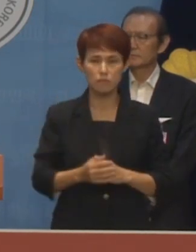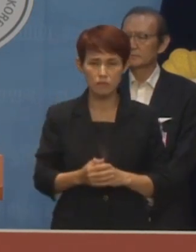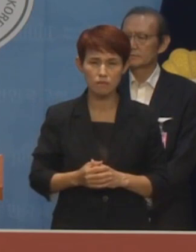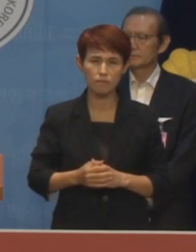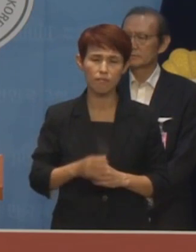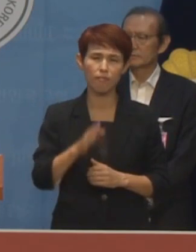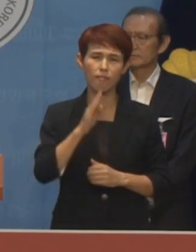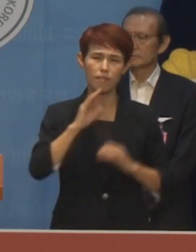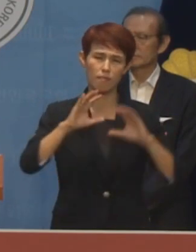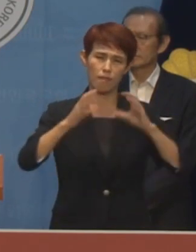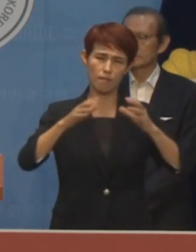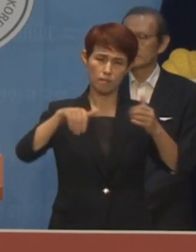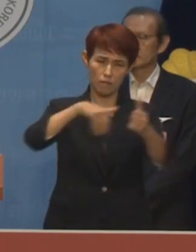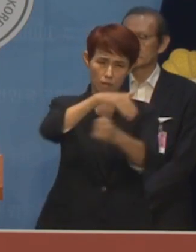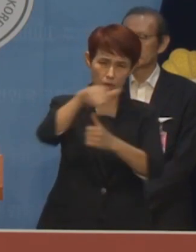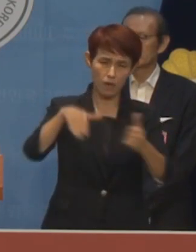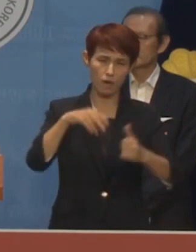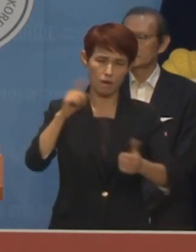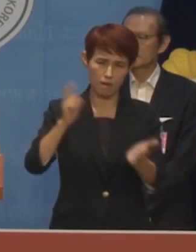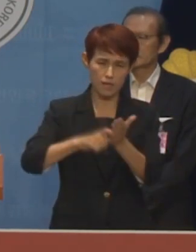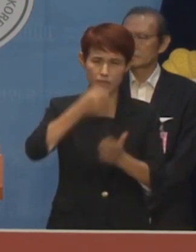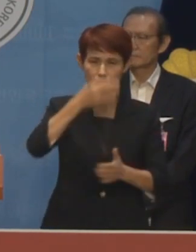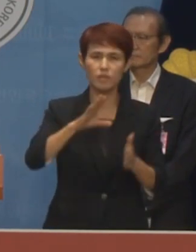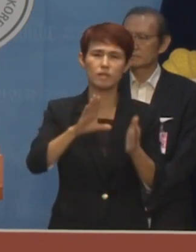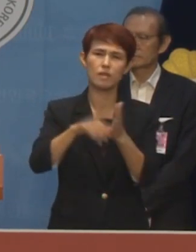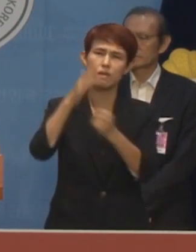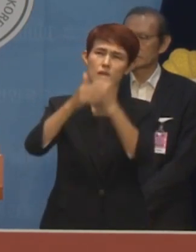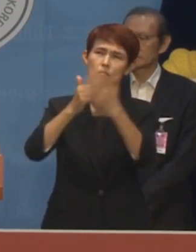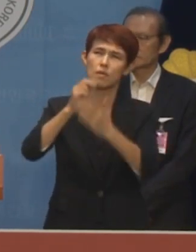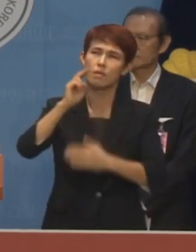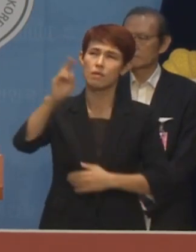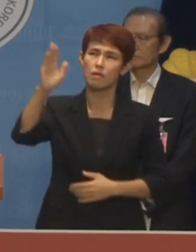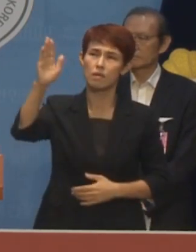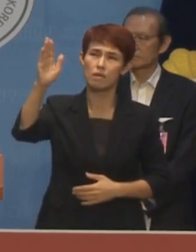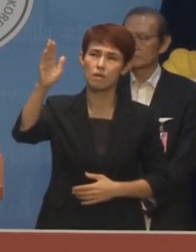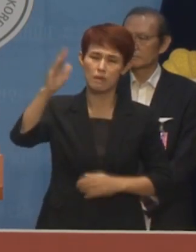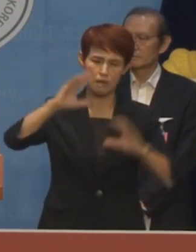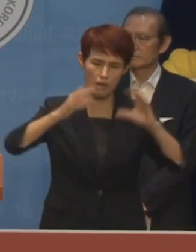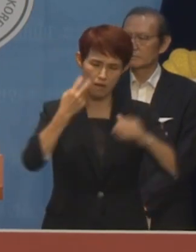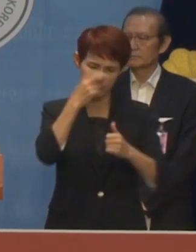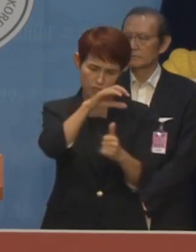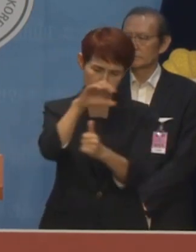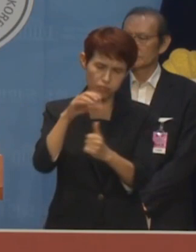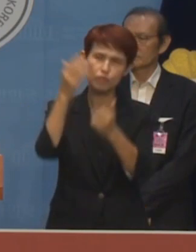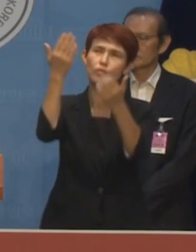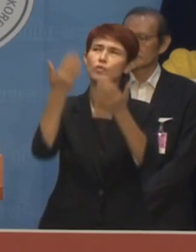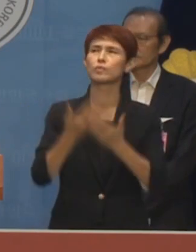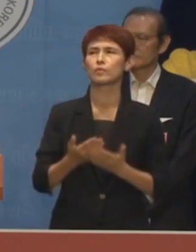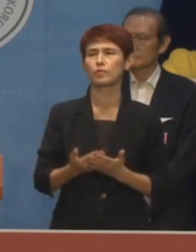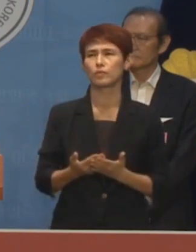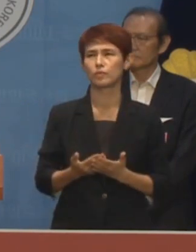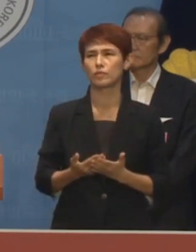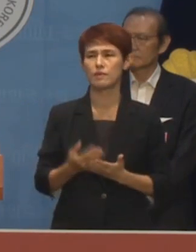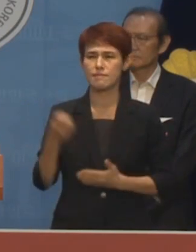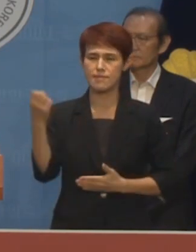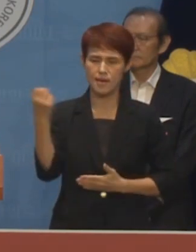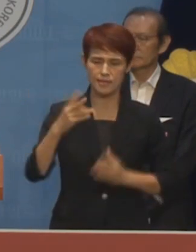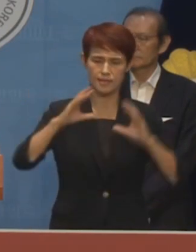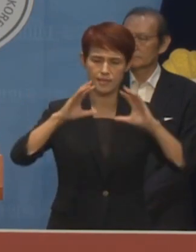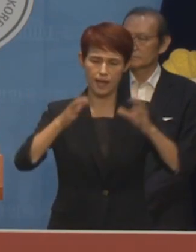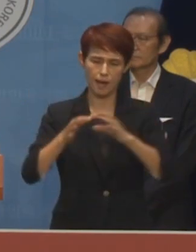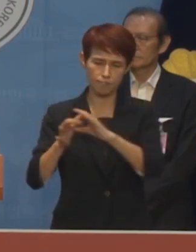달려 시급한 이때 하늘이시여 이 땅을 조국을 굽여 살펴주시고 다시 국맥을 이어갈 수